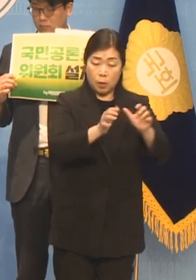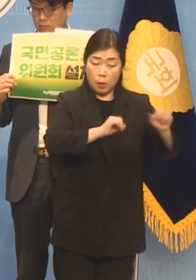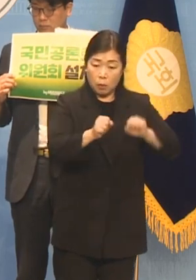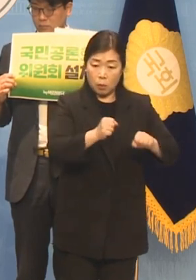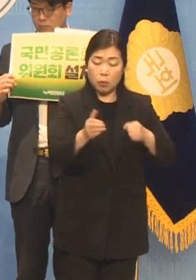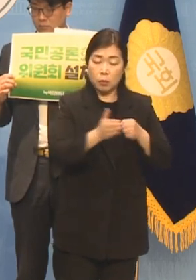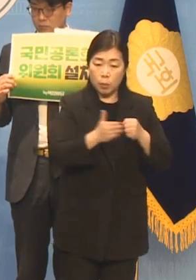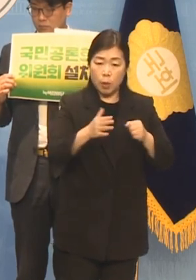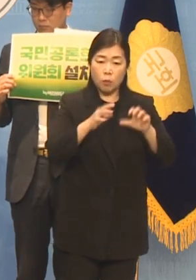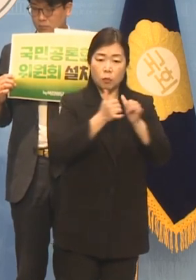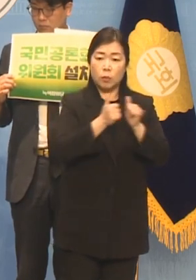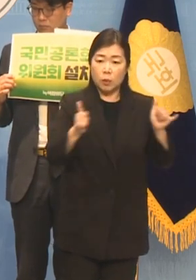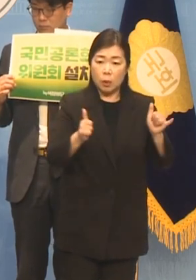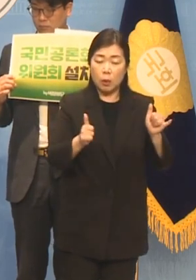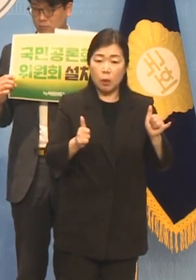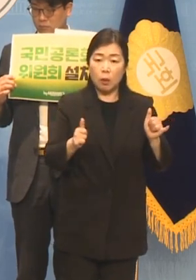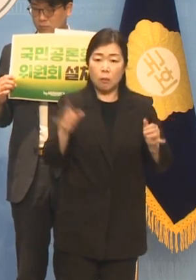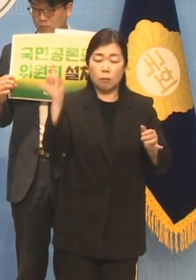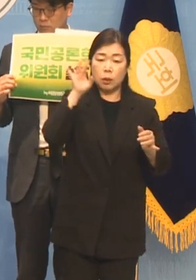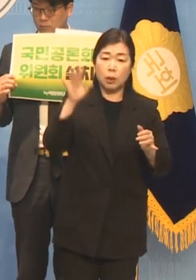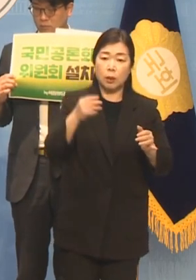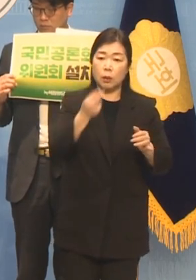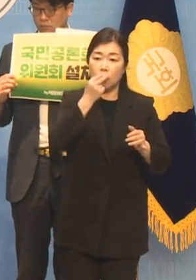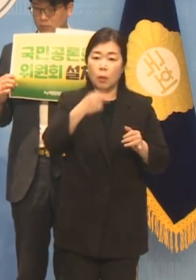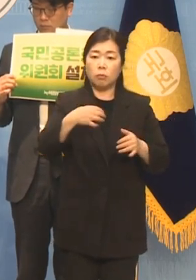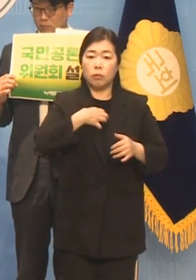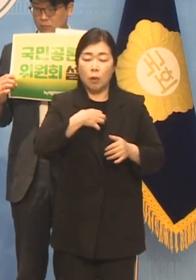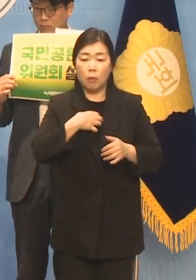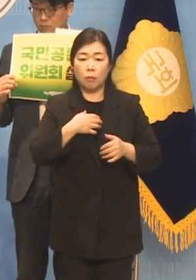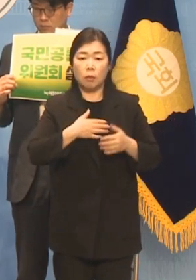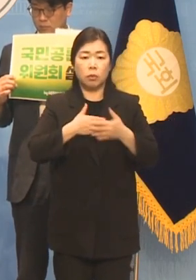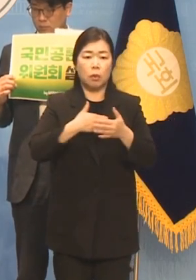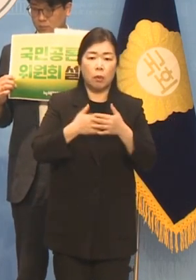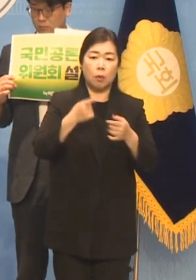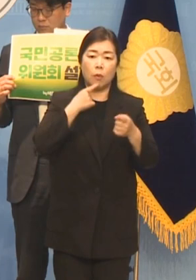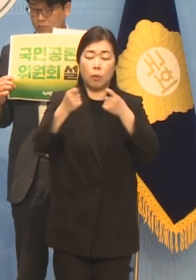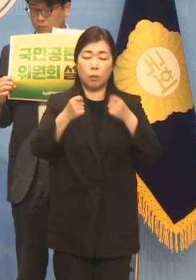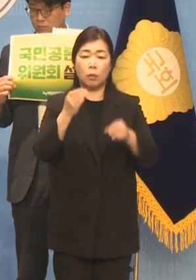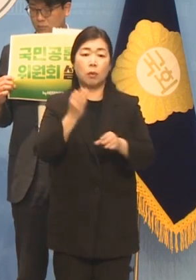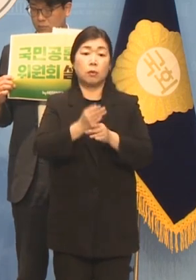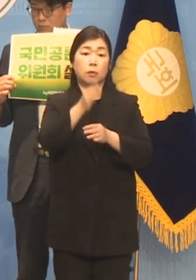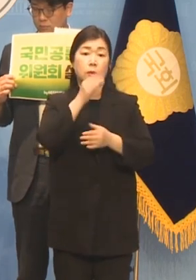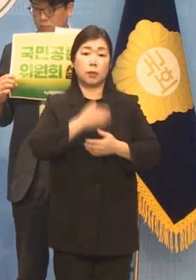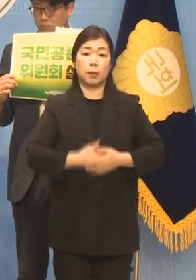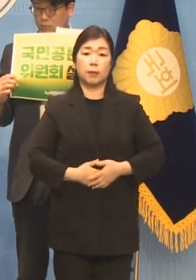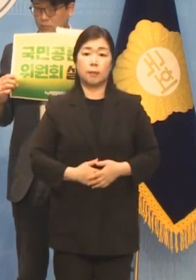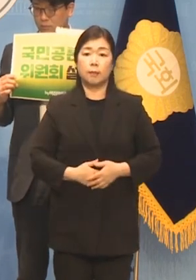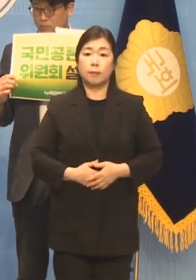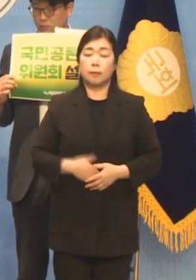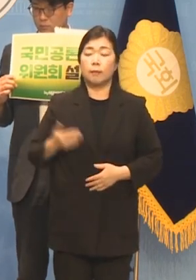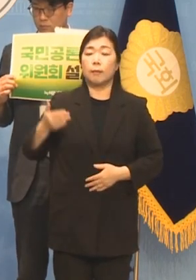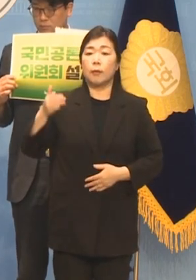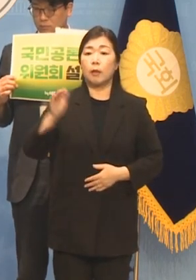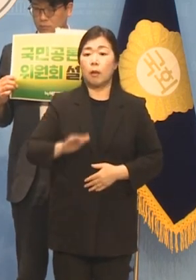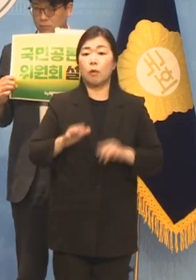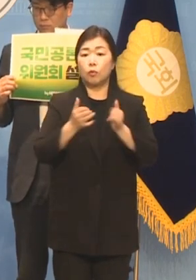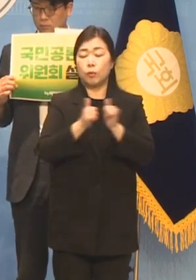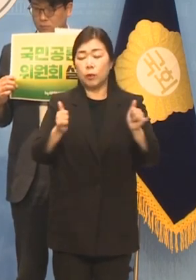인해 국민들은 무방비로 생명에 대한 위협과 공포에 시달리고 있습니다. 하지만